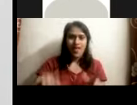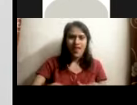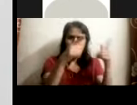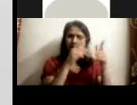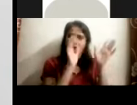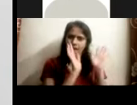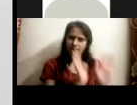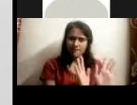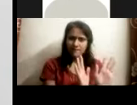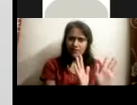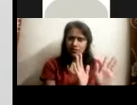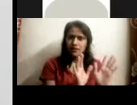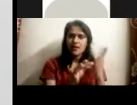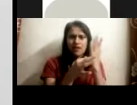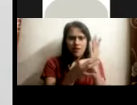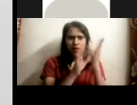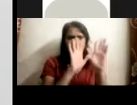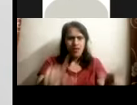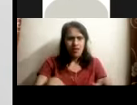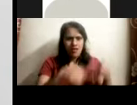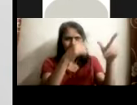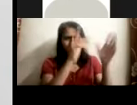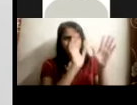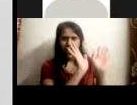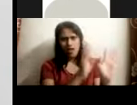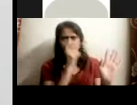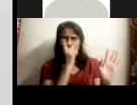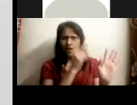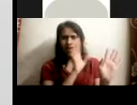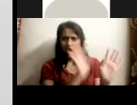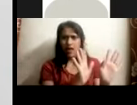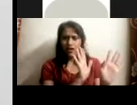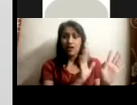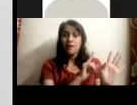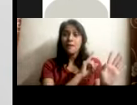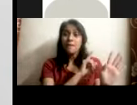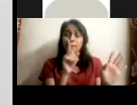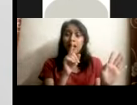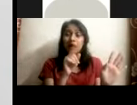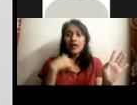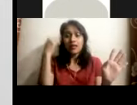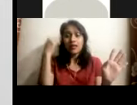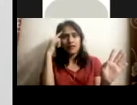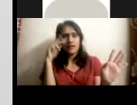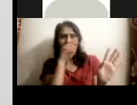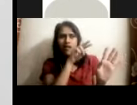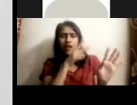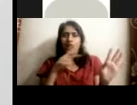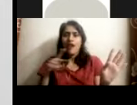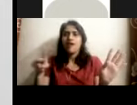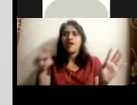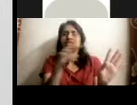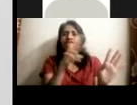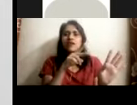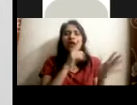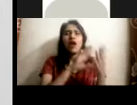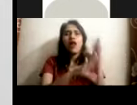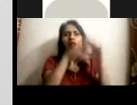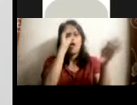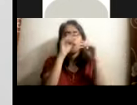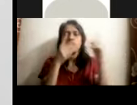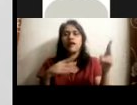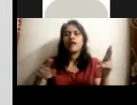Okay, physically it might exist, it does exist, but उसको हम लोग क्या समझेंगे, हम उससे क्या knowledge लेंगे,